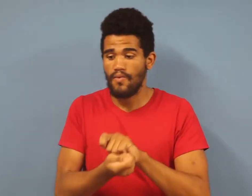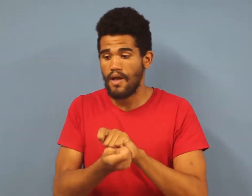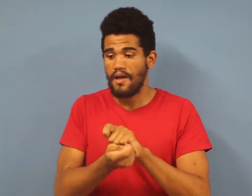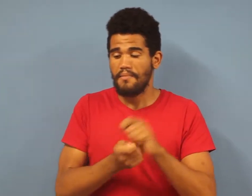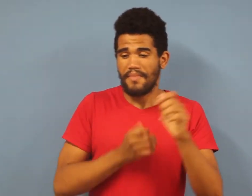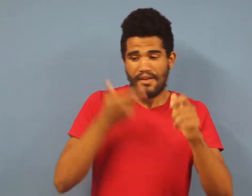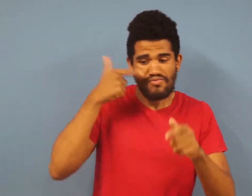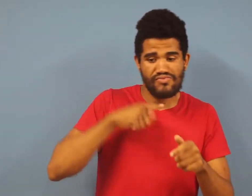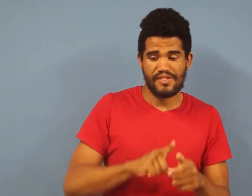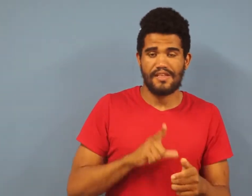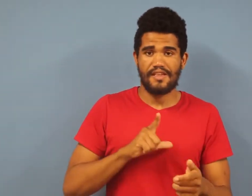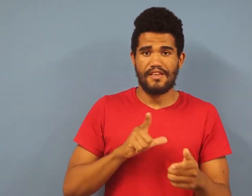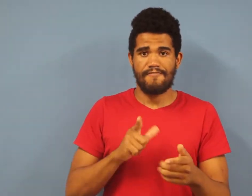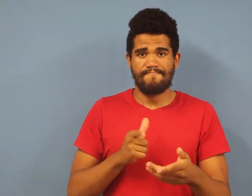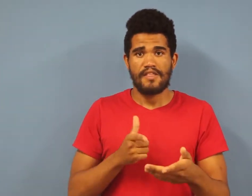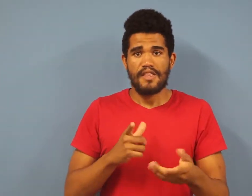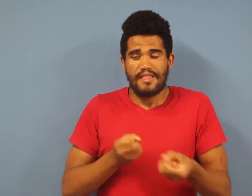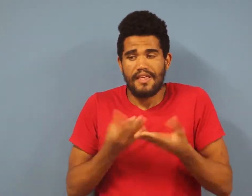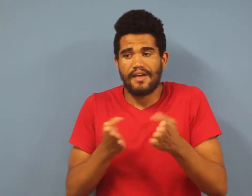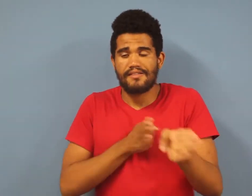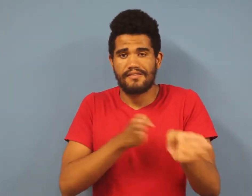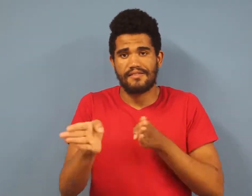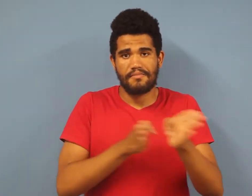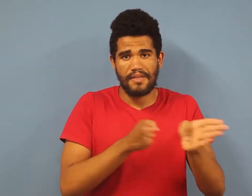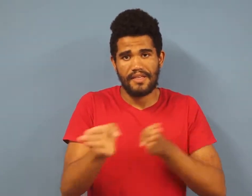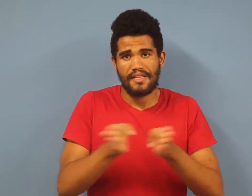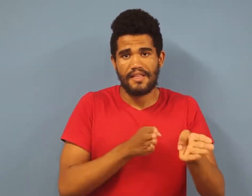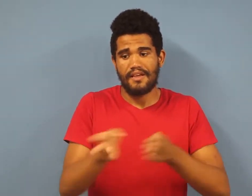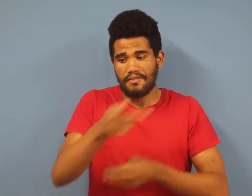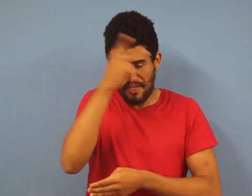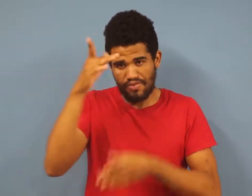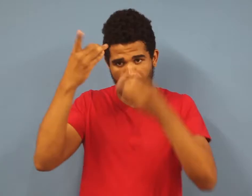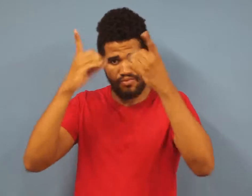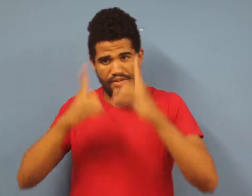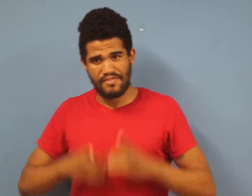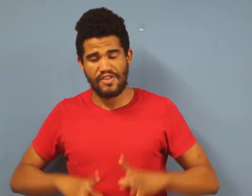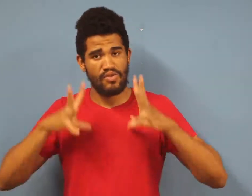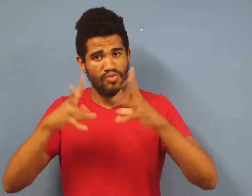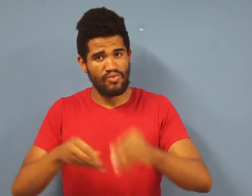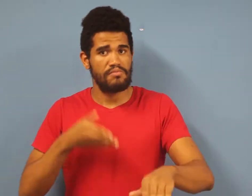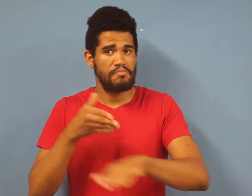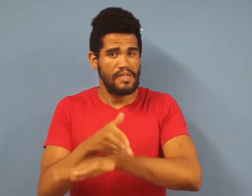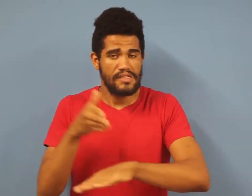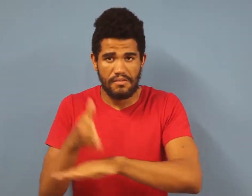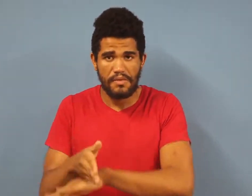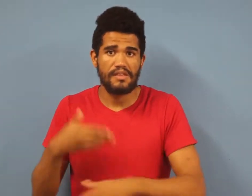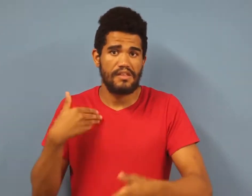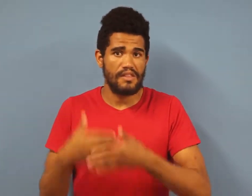condições necessárias para a utilização e participação de todos, independentemente de suas